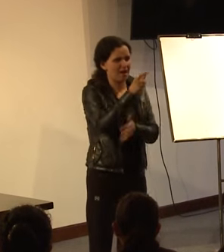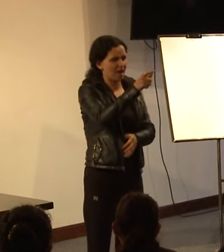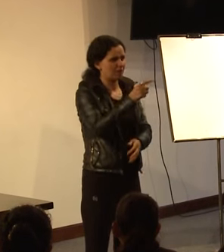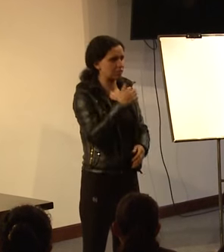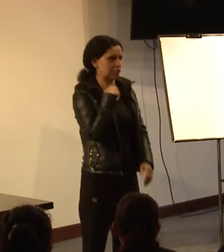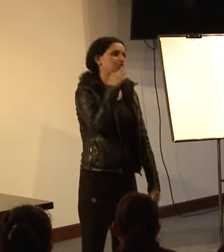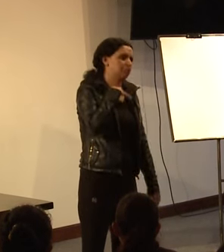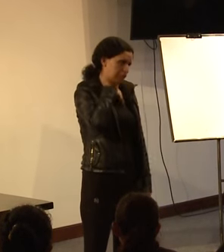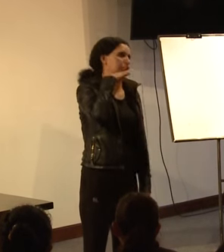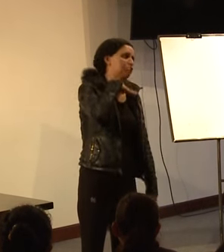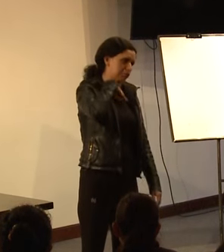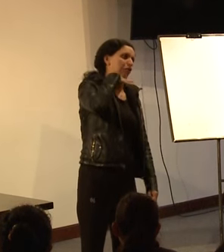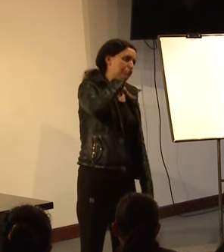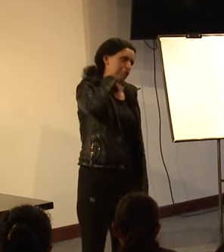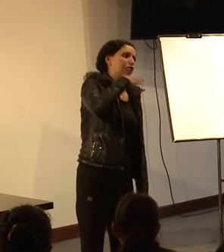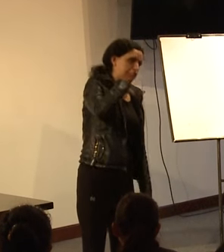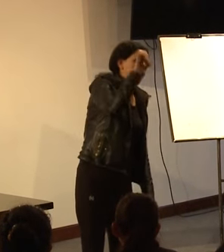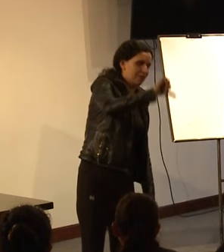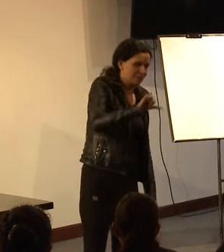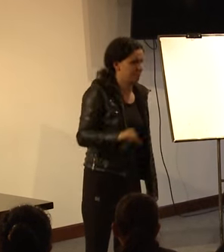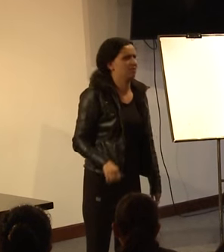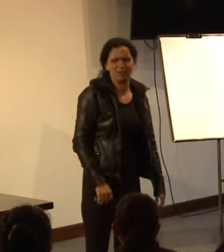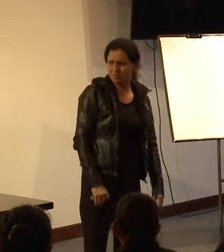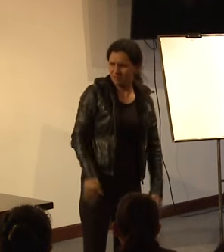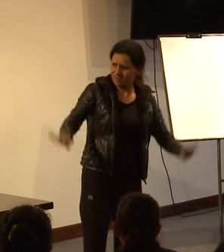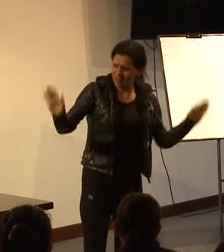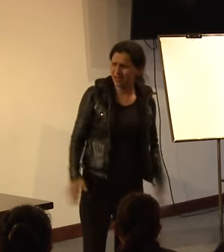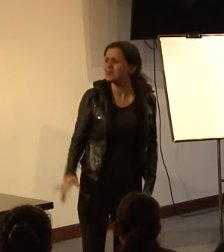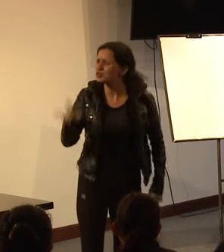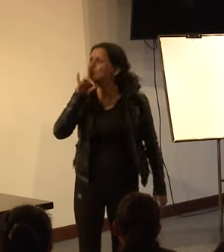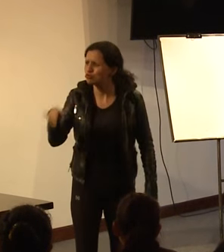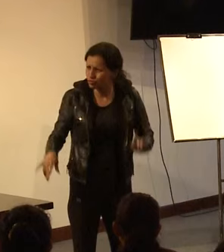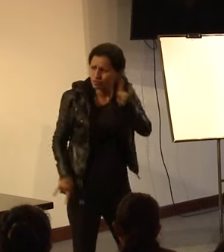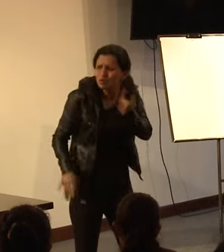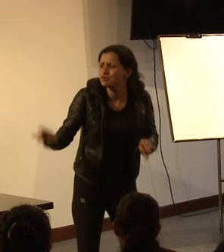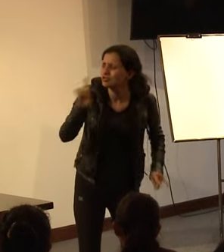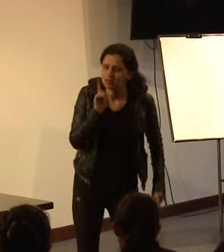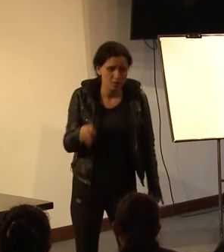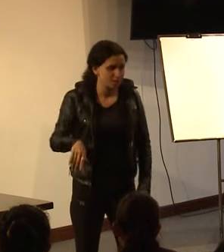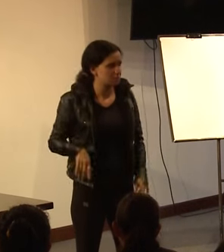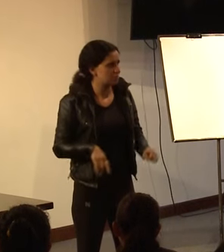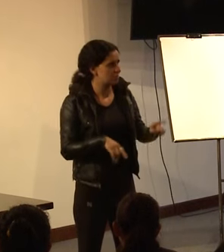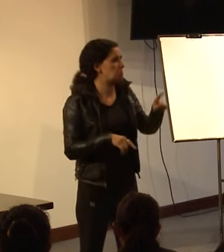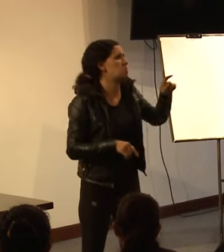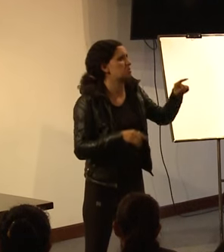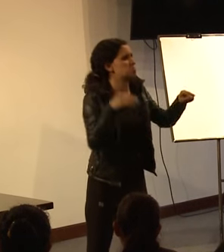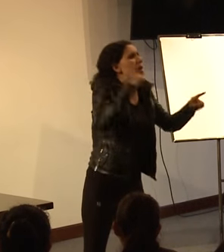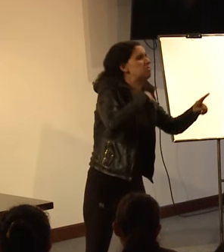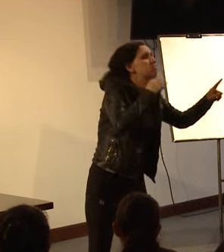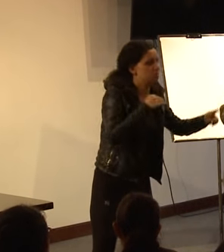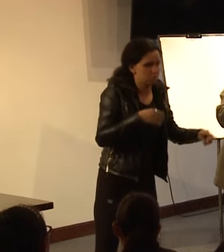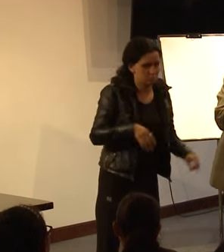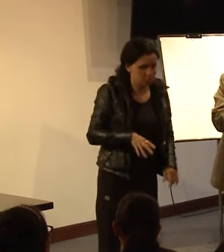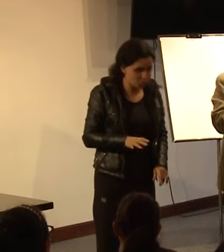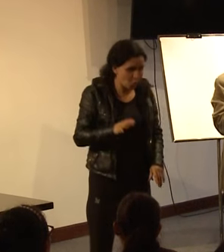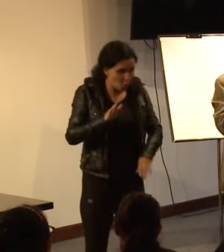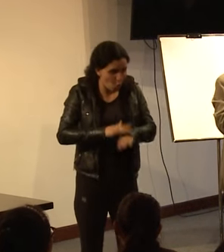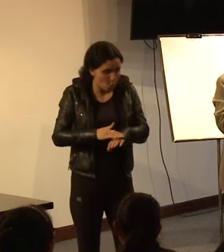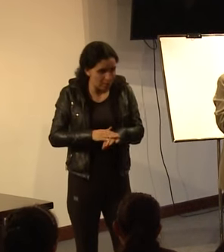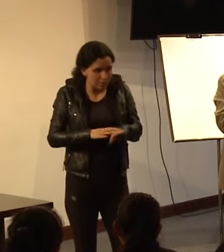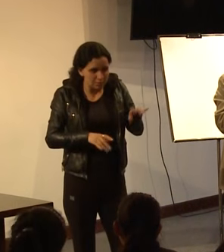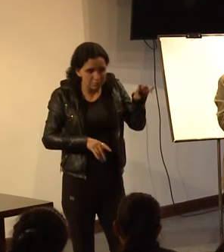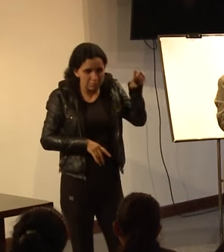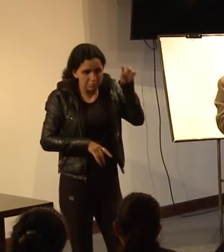está desafinado, eso está en la gente, todo le suena. No, allá, hombre, cállese de escuchar, no importa si está desafinado. Para que uno se dé cuenta que está desafinado, tiene que estar muy